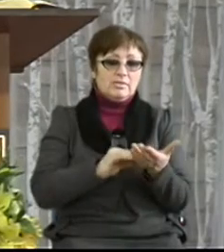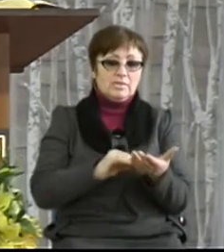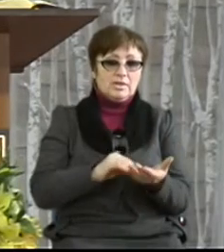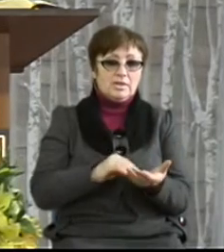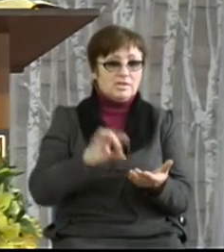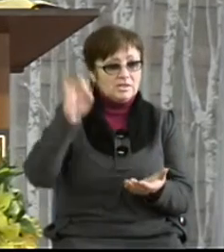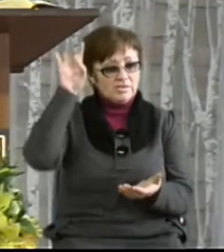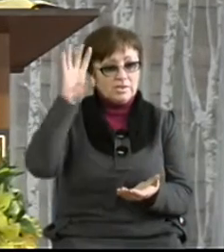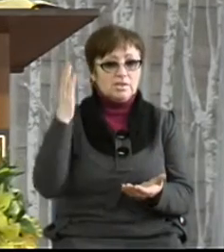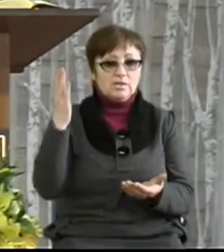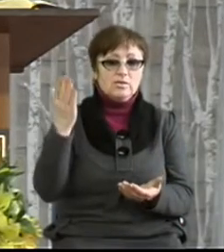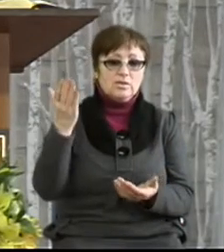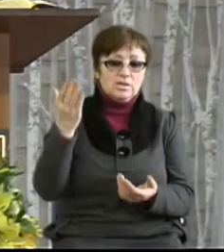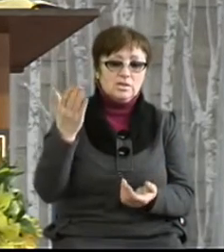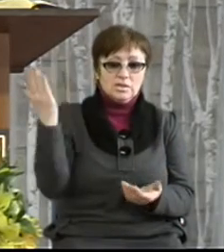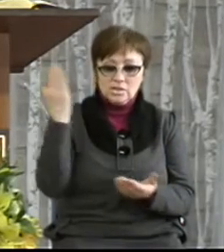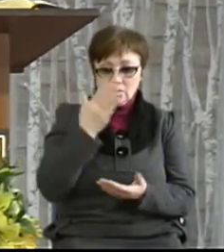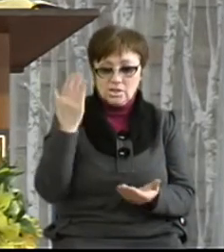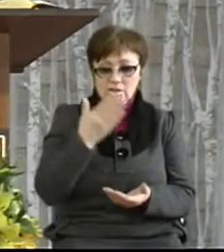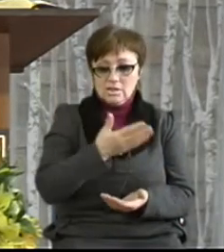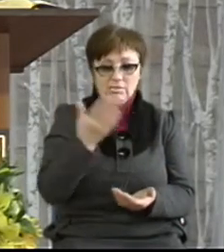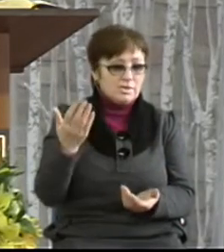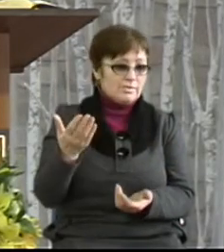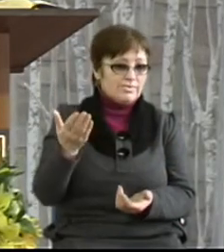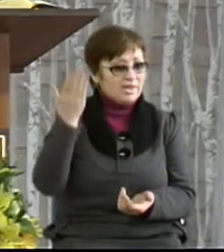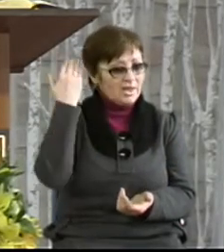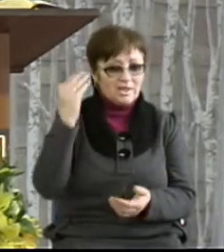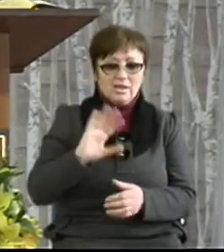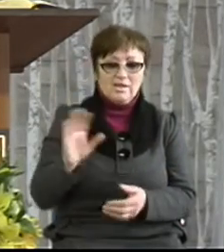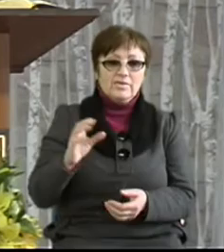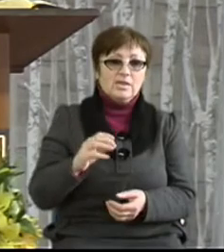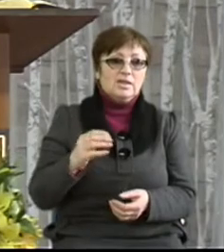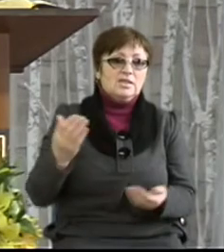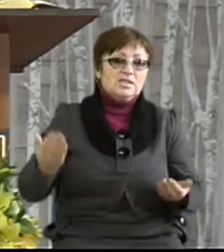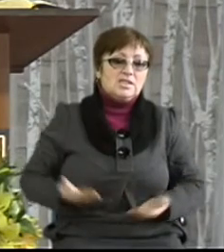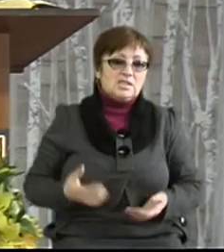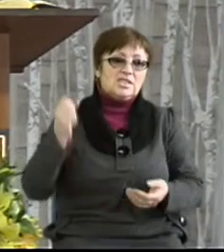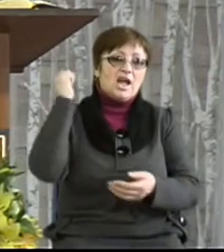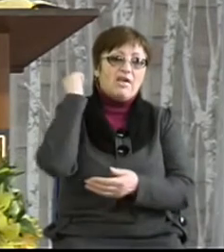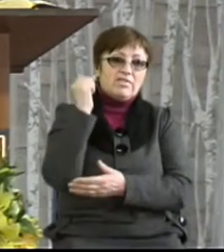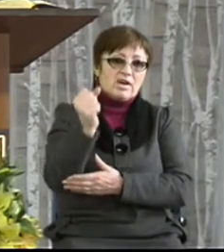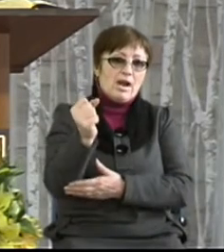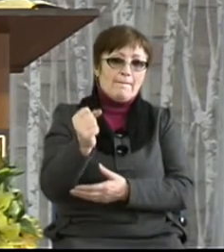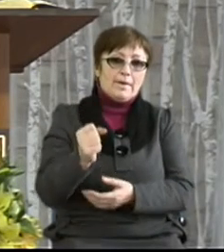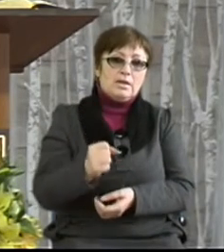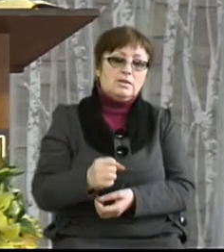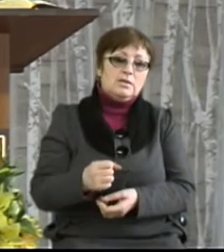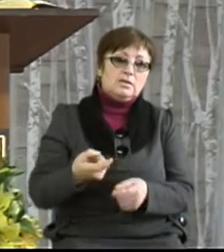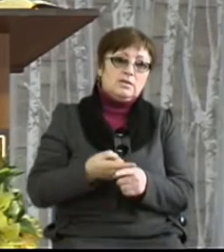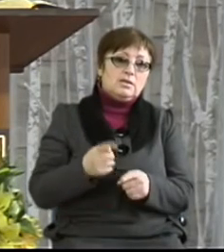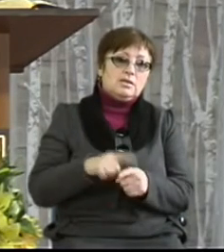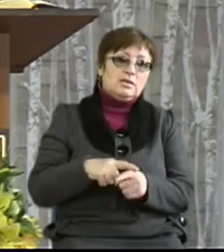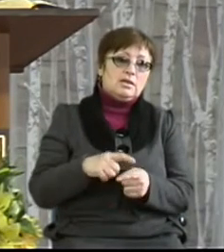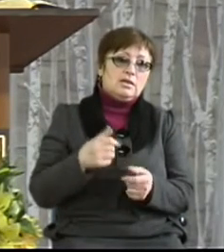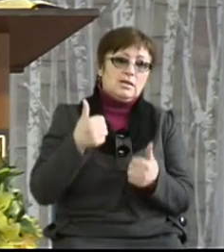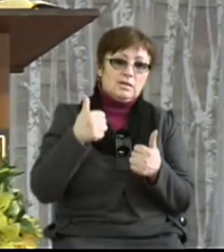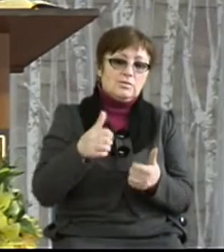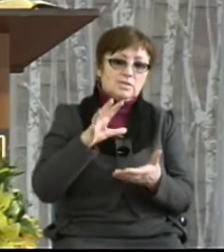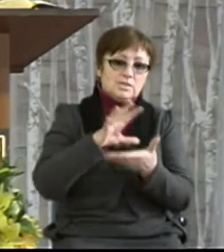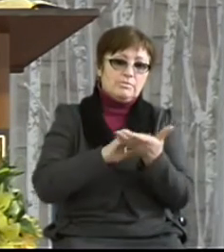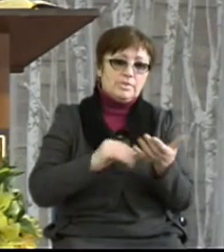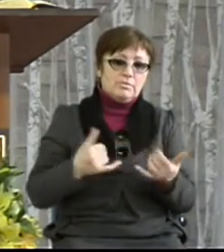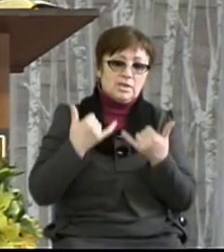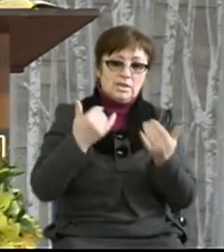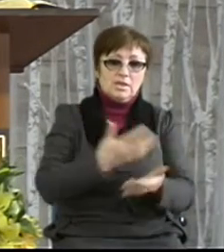принципе, мы недавно с вами читали, это из жизни Авраама. И это есть очень хороший пример для нас с